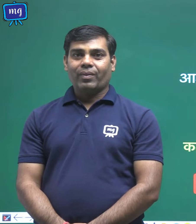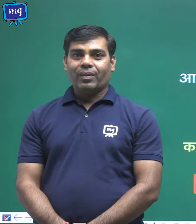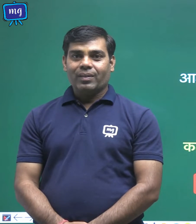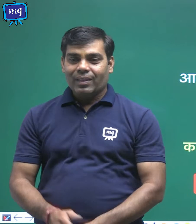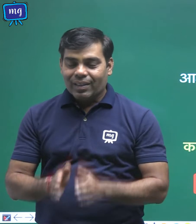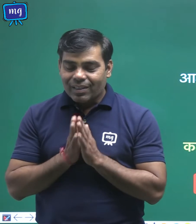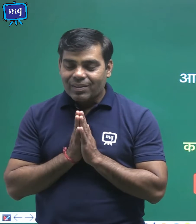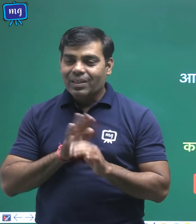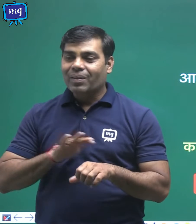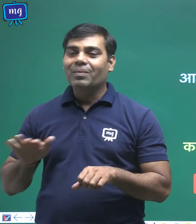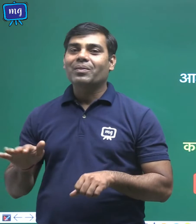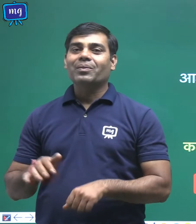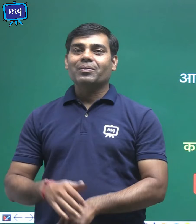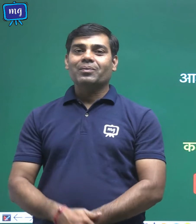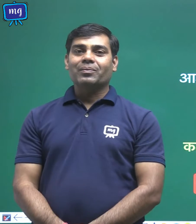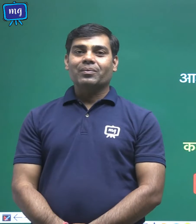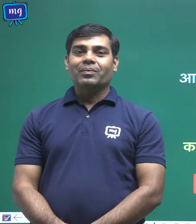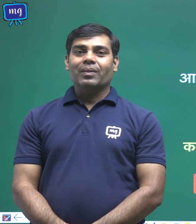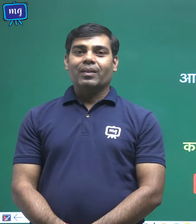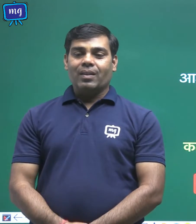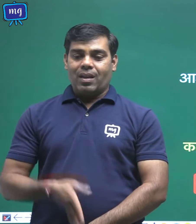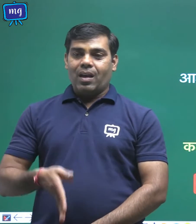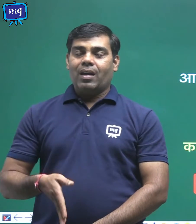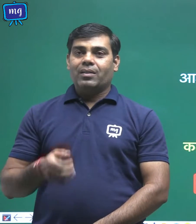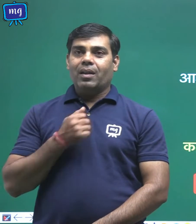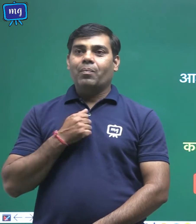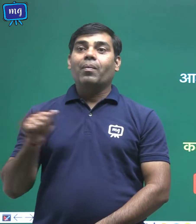नमस्ते प्यारे बच्चों। आज हम आपको